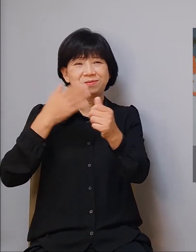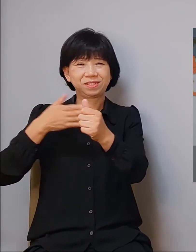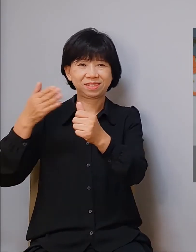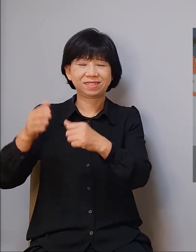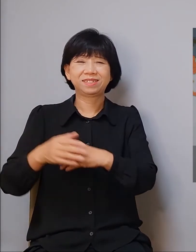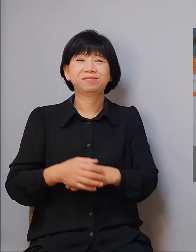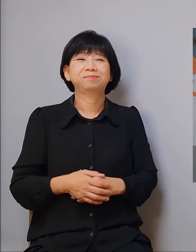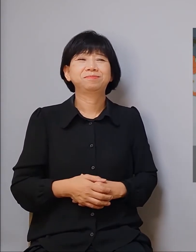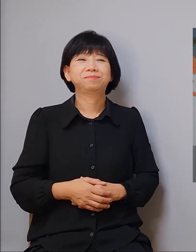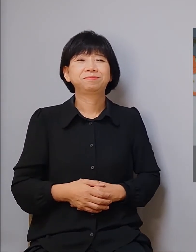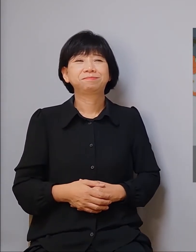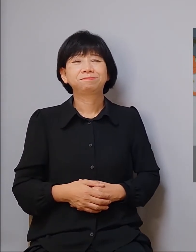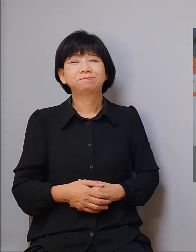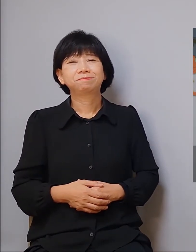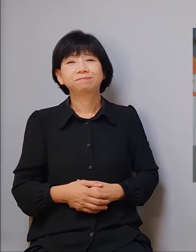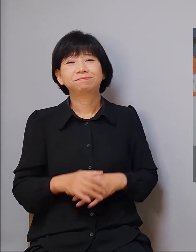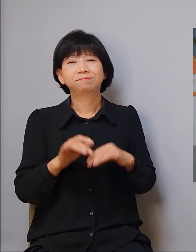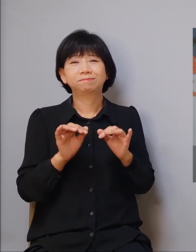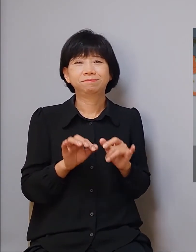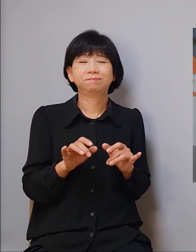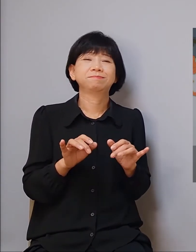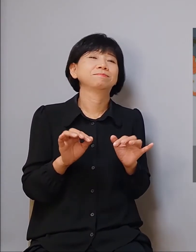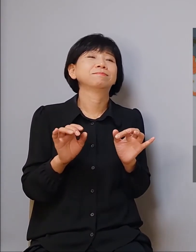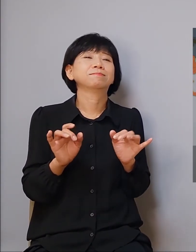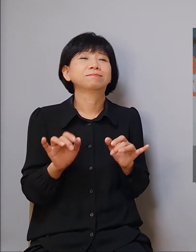한번 해보겠습니다.